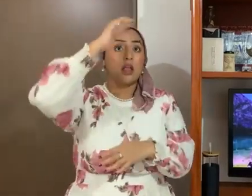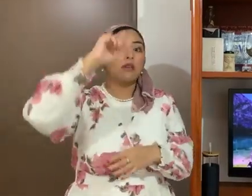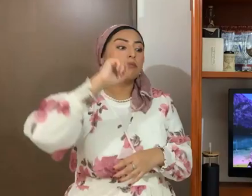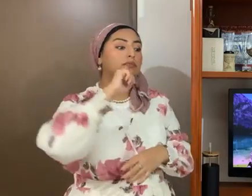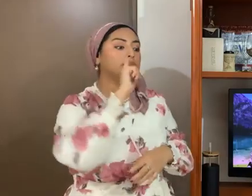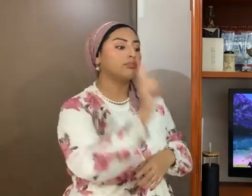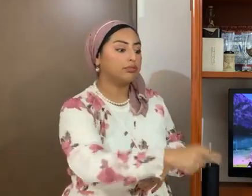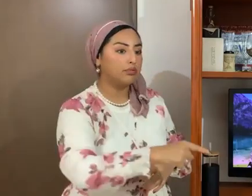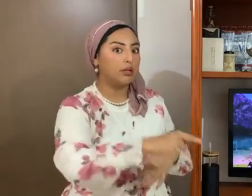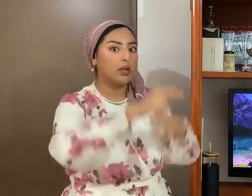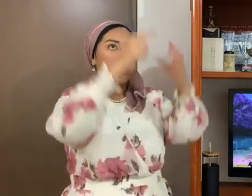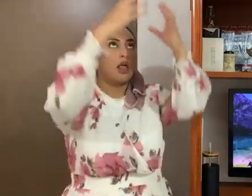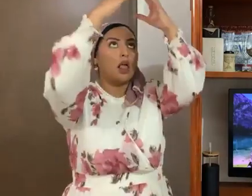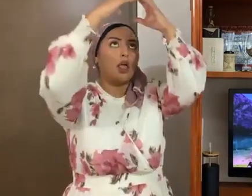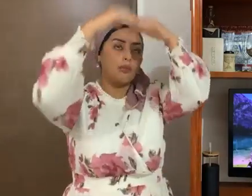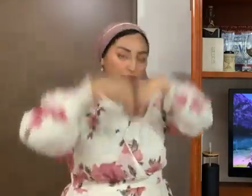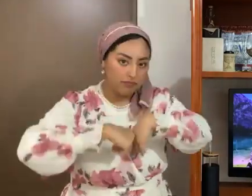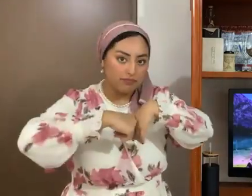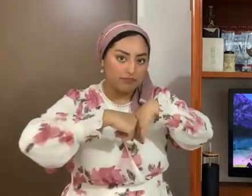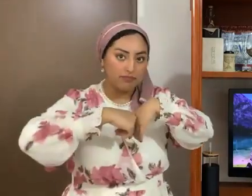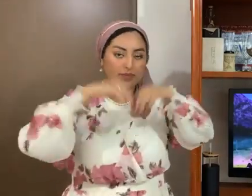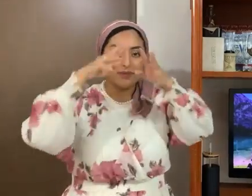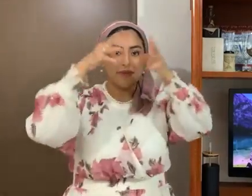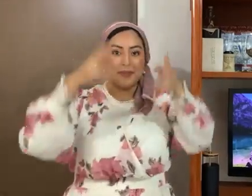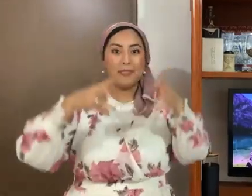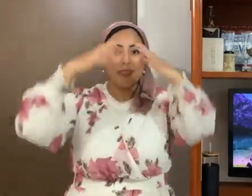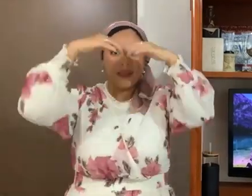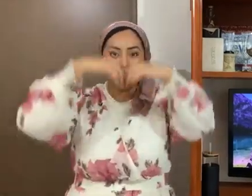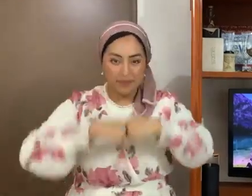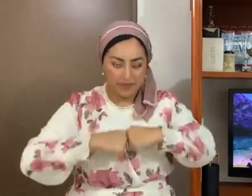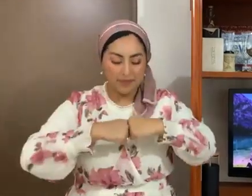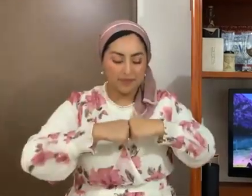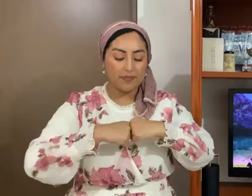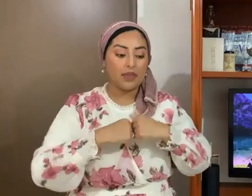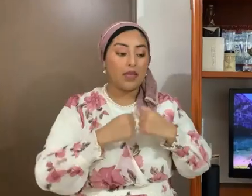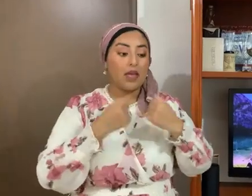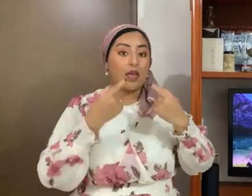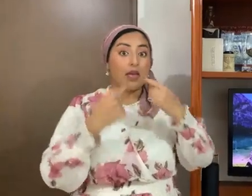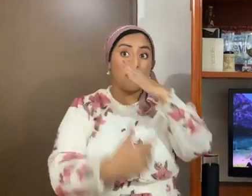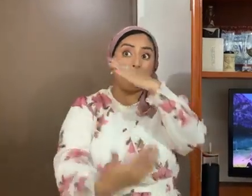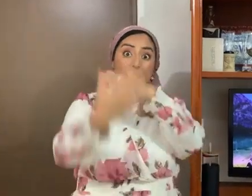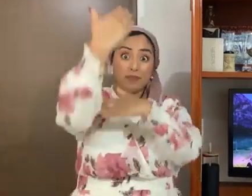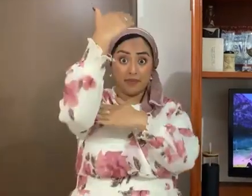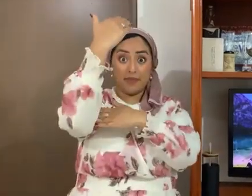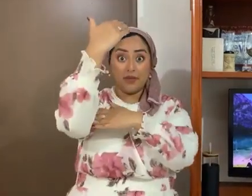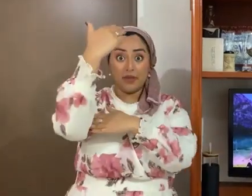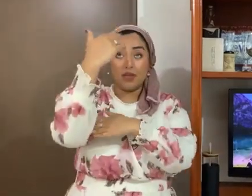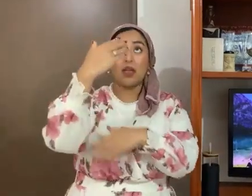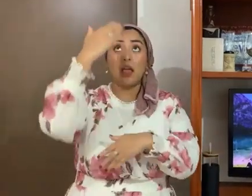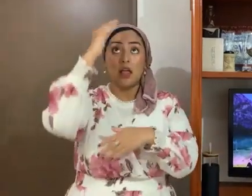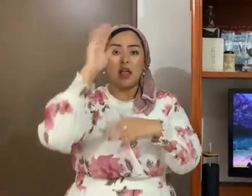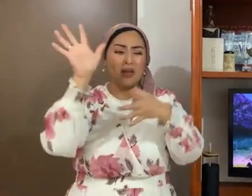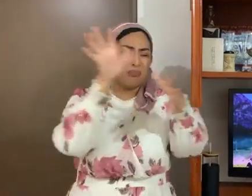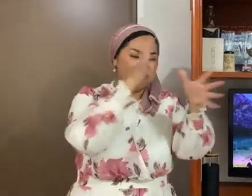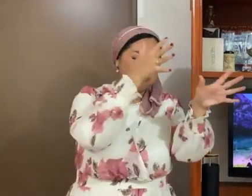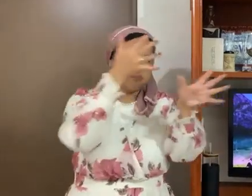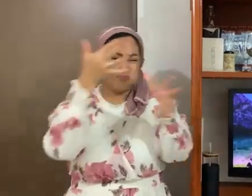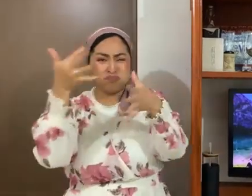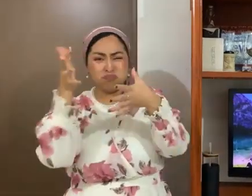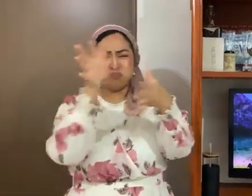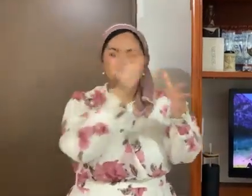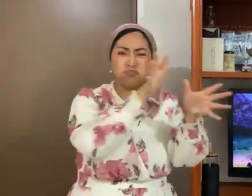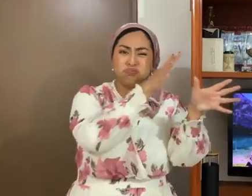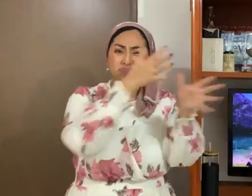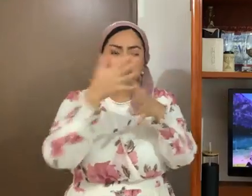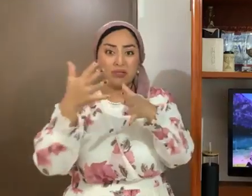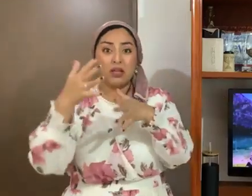un gusano, el cual hirió la calabacera y se secó. Y aconteció que al salir el sol preparó Elohim un recio viento solano, y el